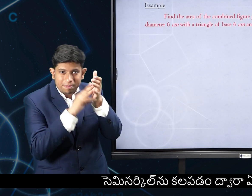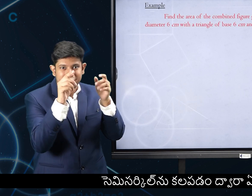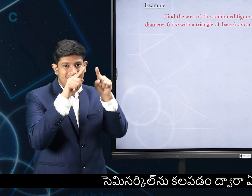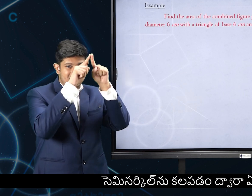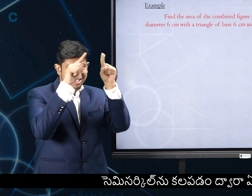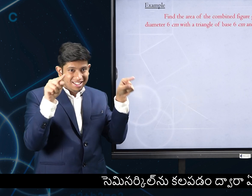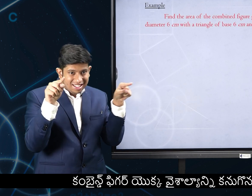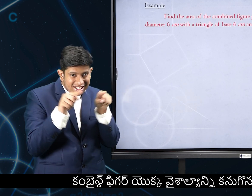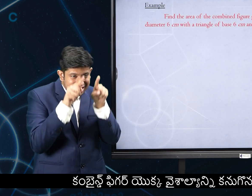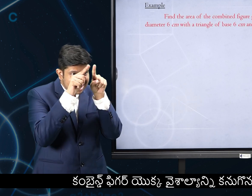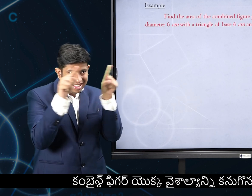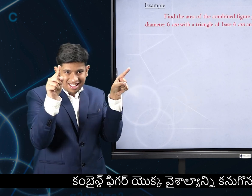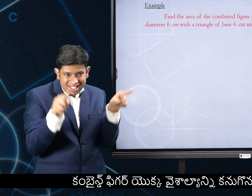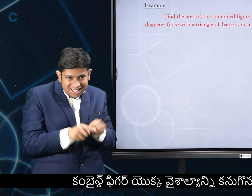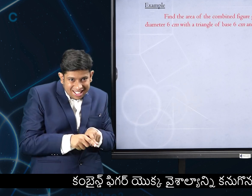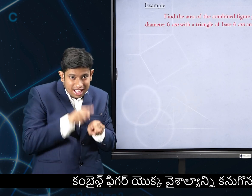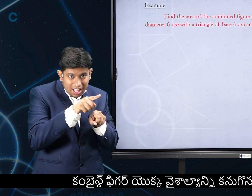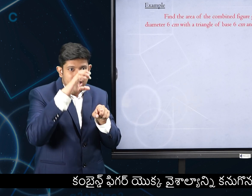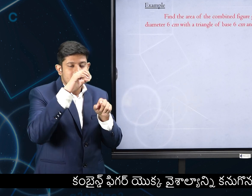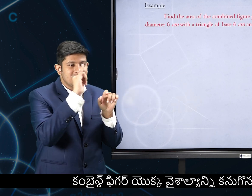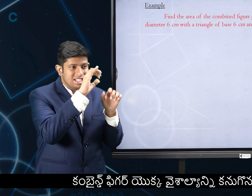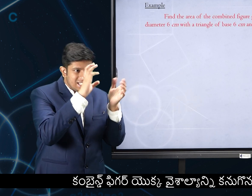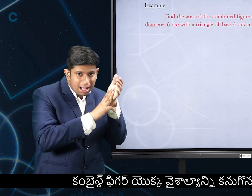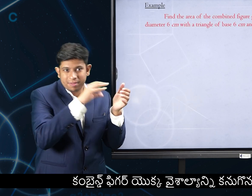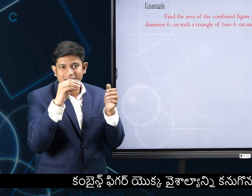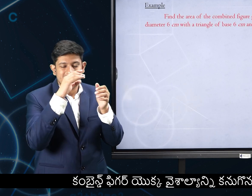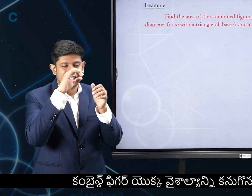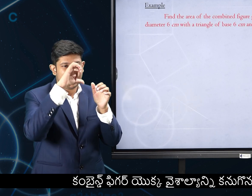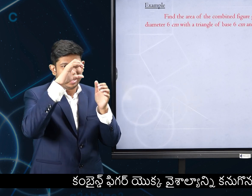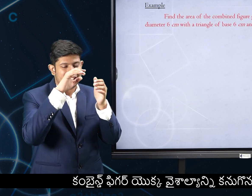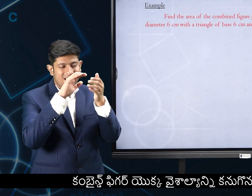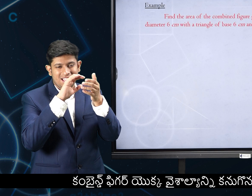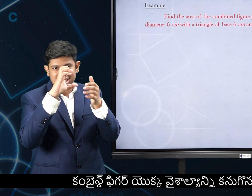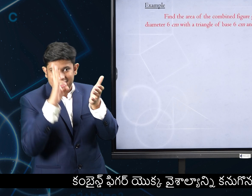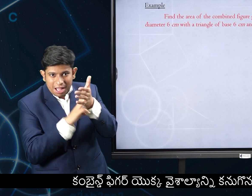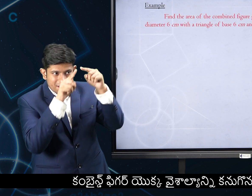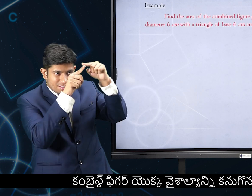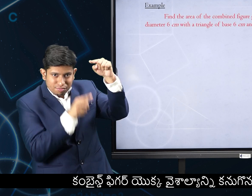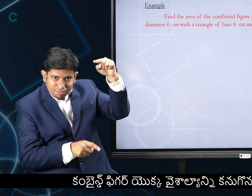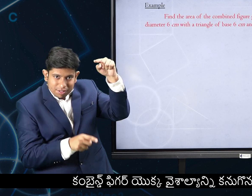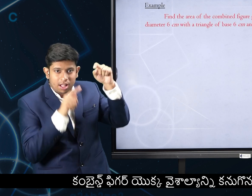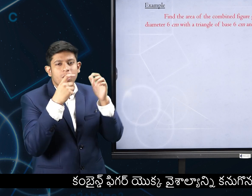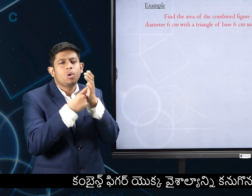ఏర్పడిన కంబైన్డ్ ఫిగర్ యొక్క వైశాల్యాన్ని కనుగొనండి. π = 3.14.